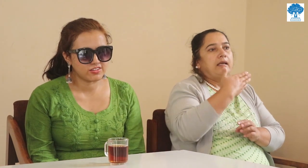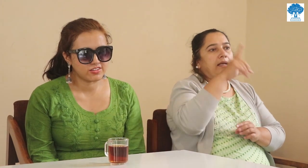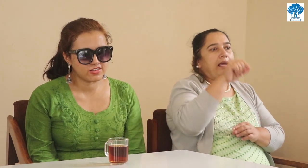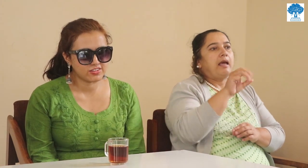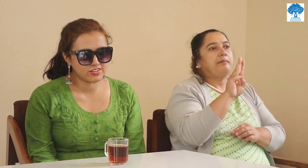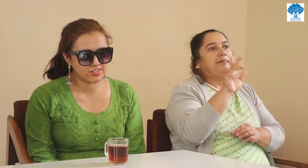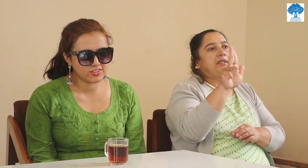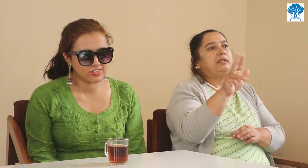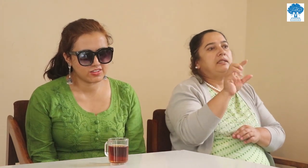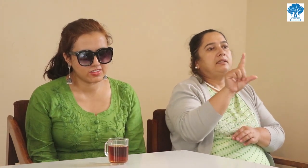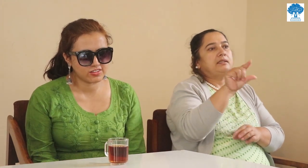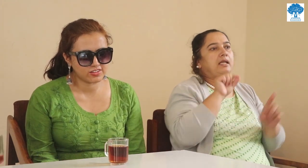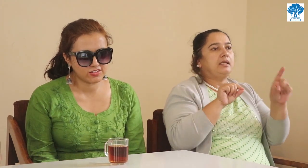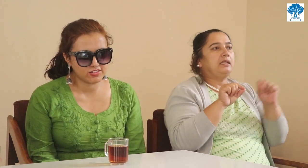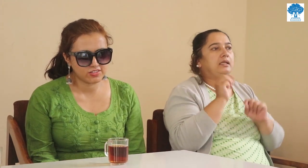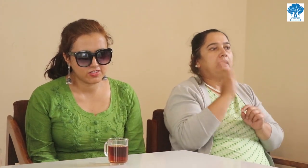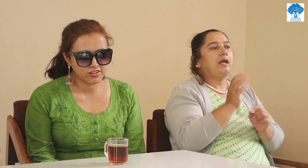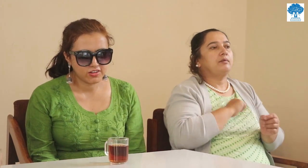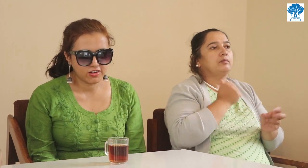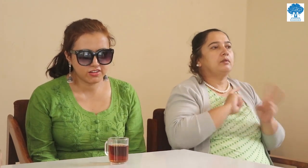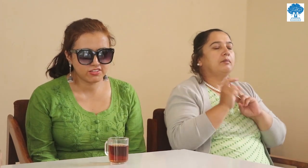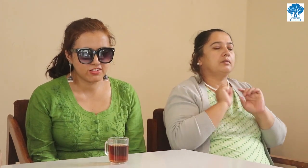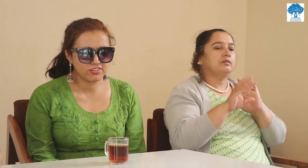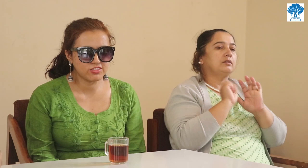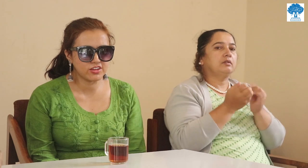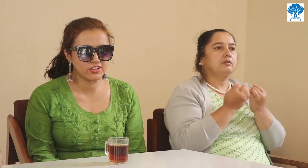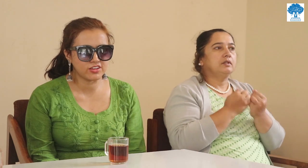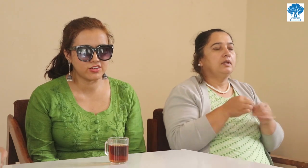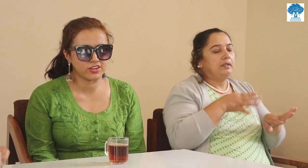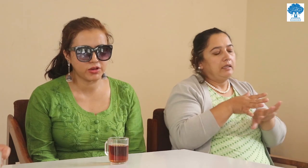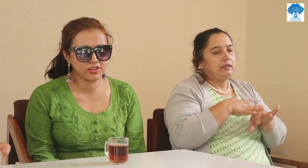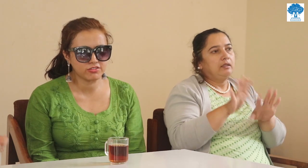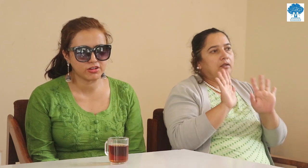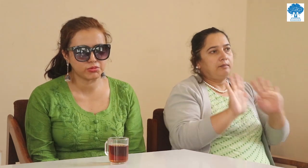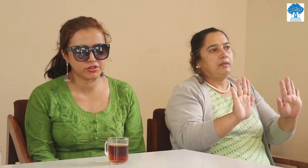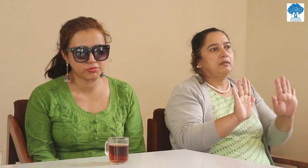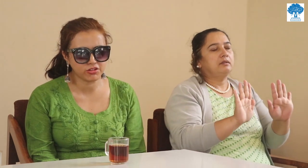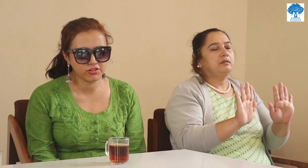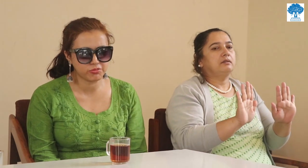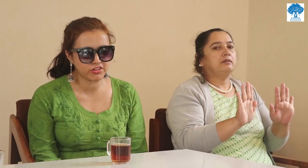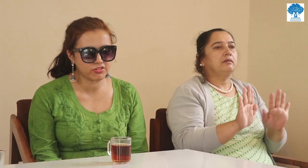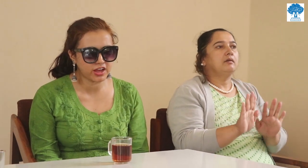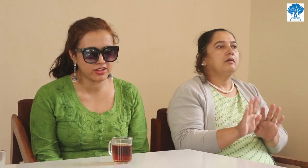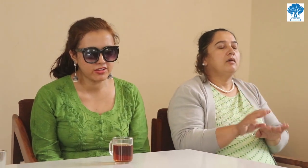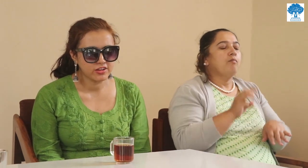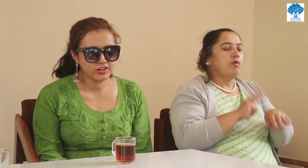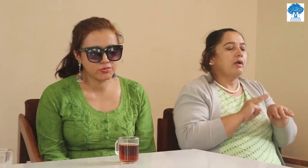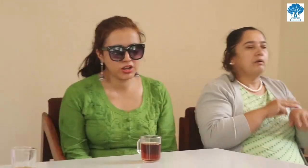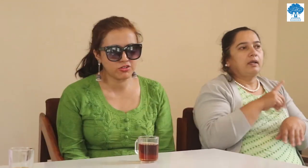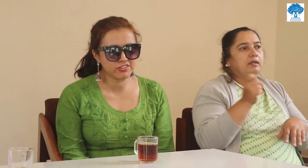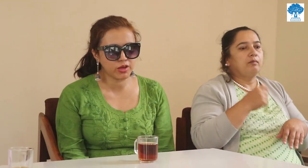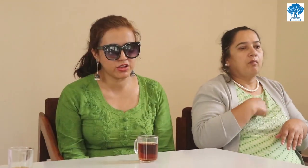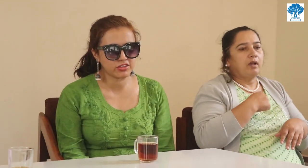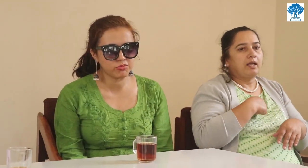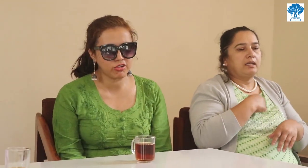हामीलाई आफ्नो कुरा प्रस्तुत गर्नुहुन्छ। धेरै धेरै धन्यवाद सरको सरको लागि। र